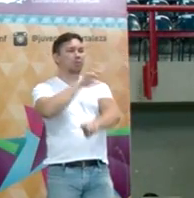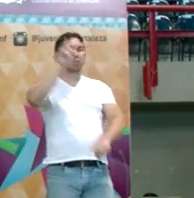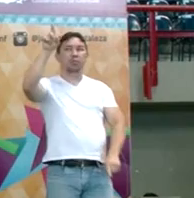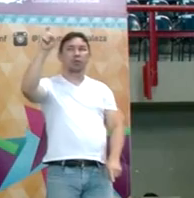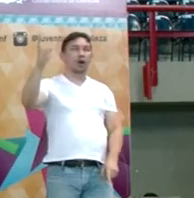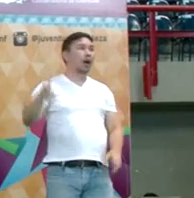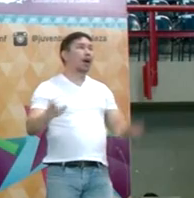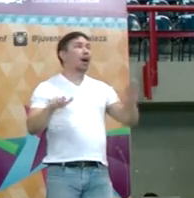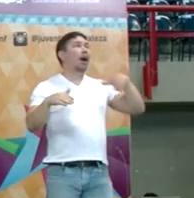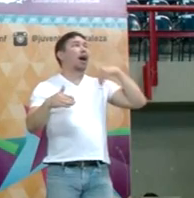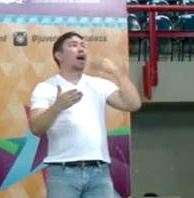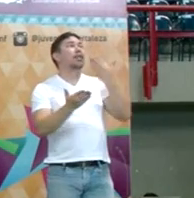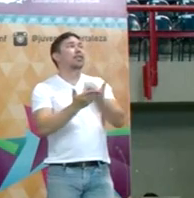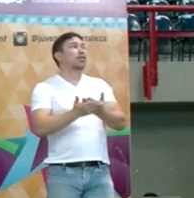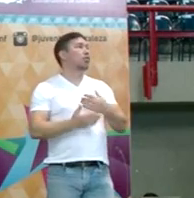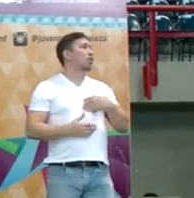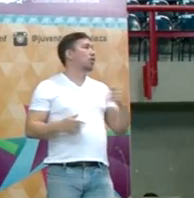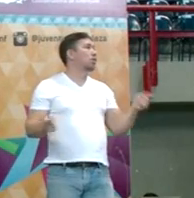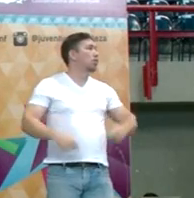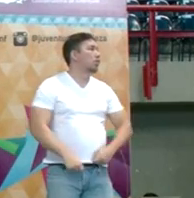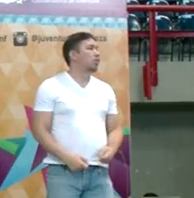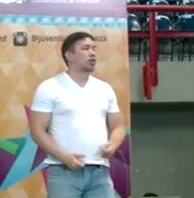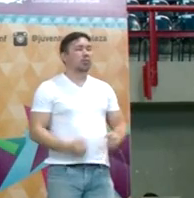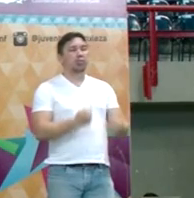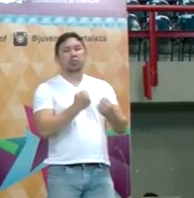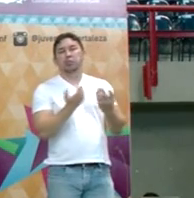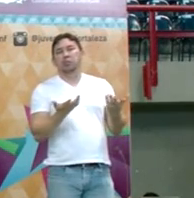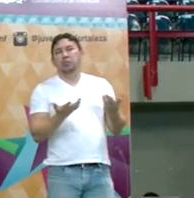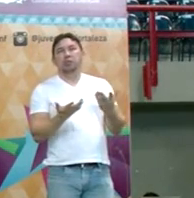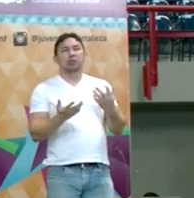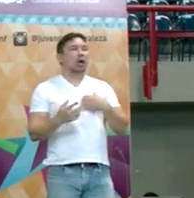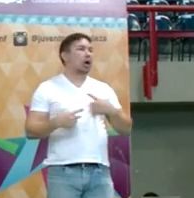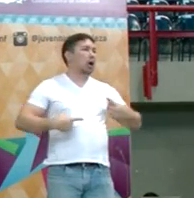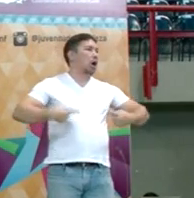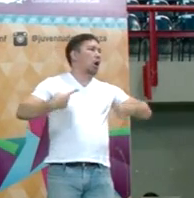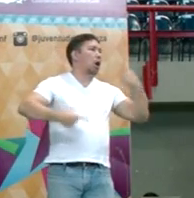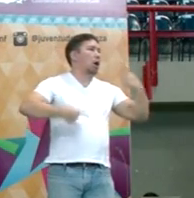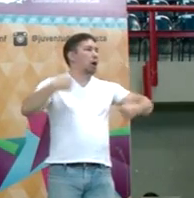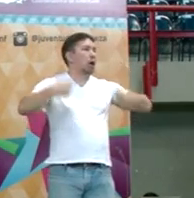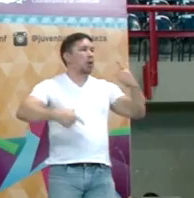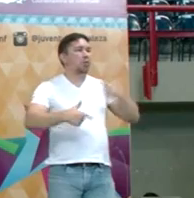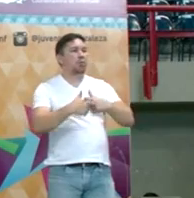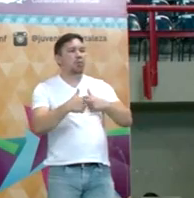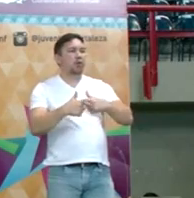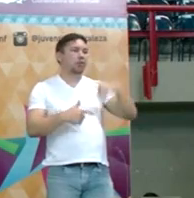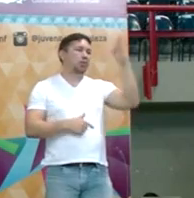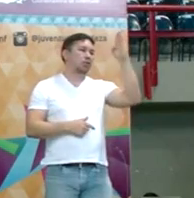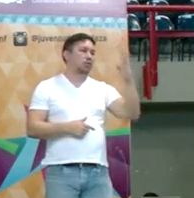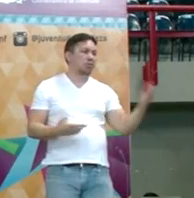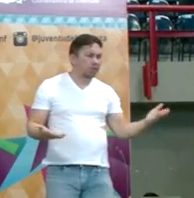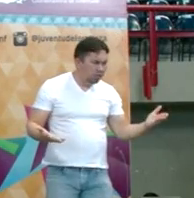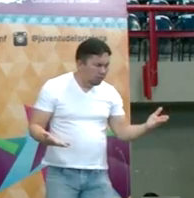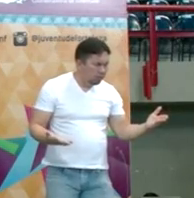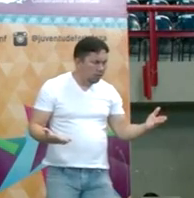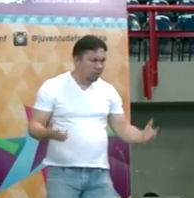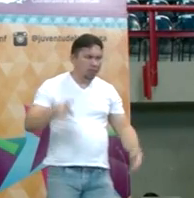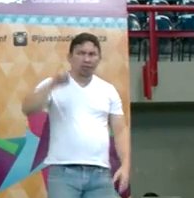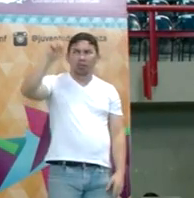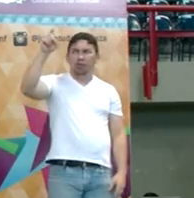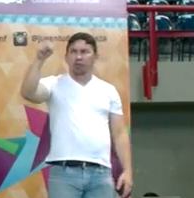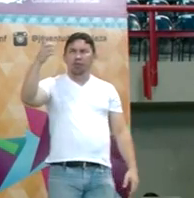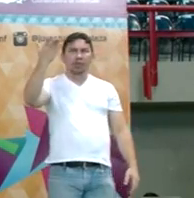Até quando vamos aguentar os conflitos políticos no país? Então é um